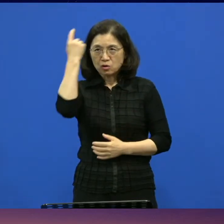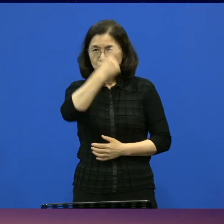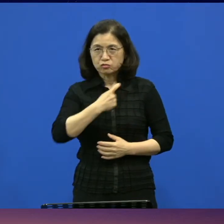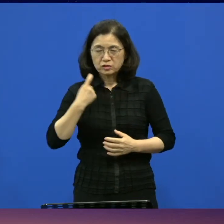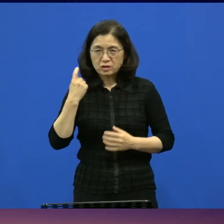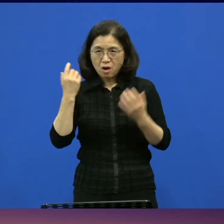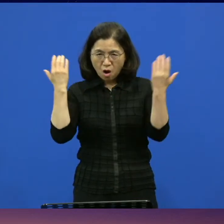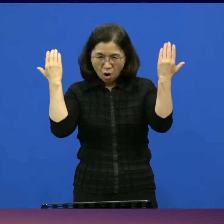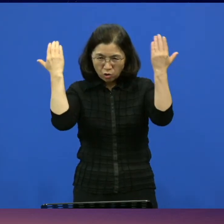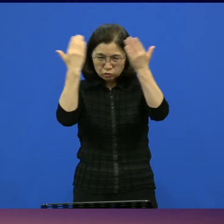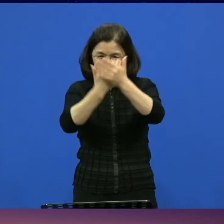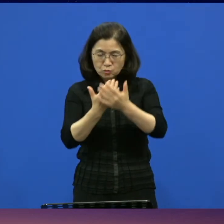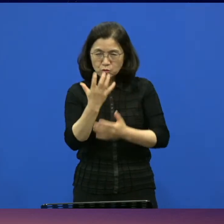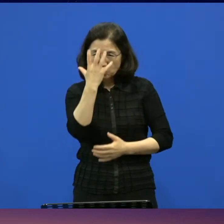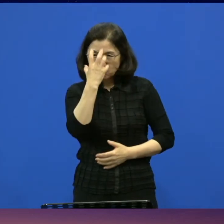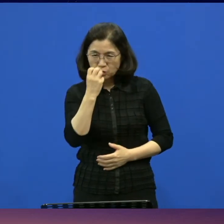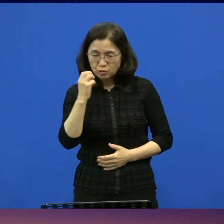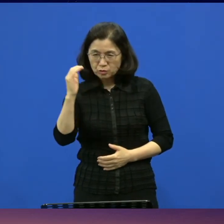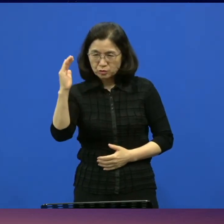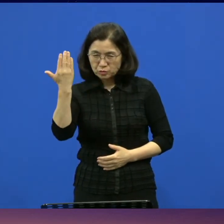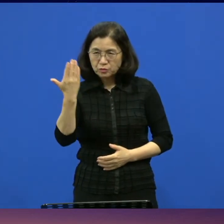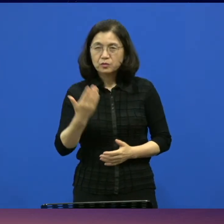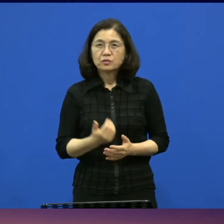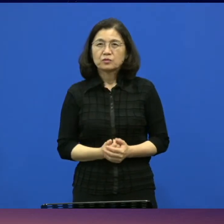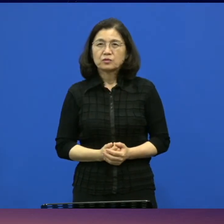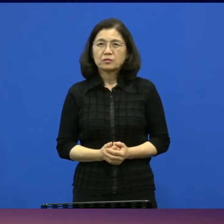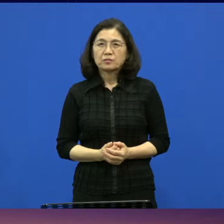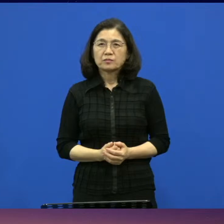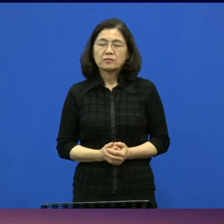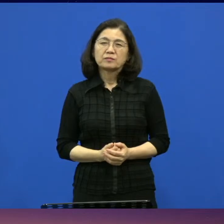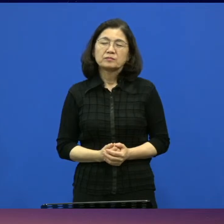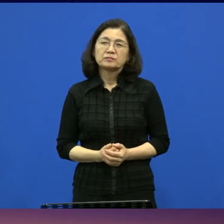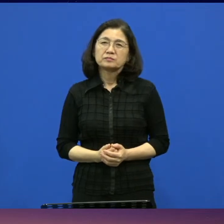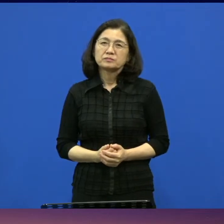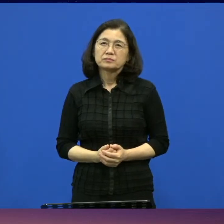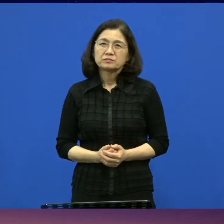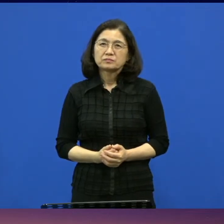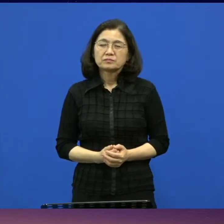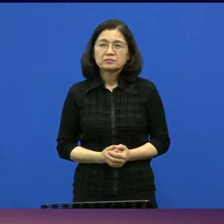그래서 그 꼴짝이가 깊을수록 그림자도 크고 짙은 것입니다.